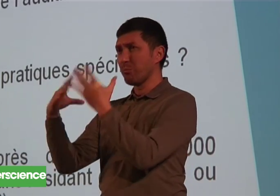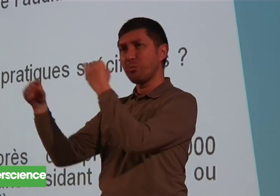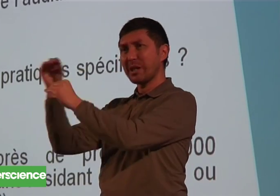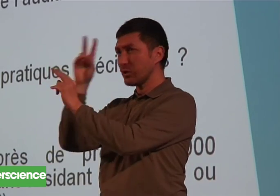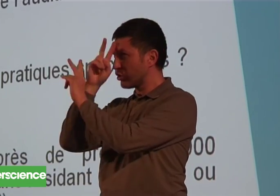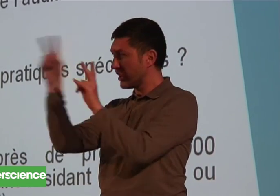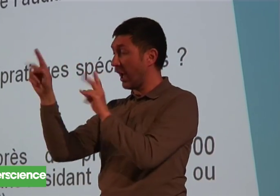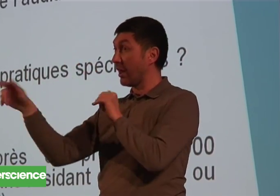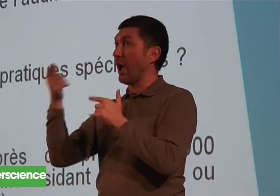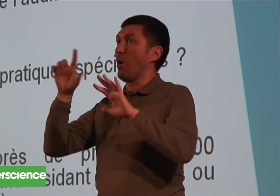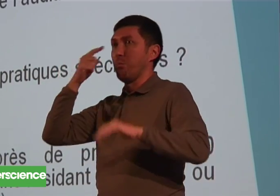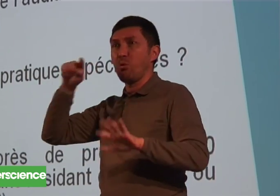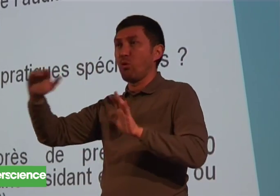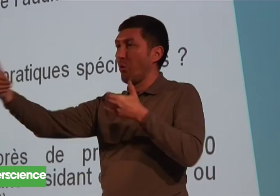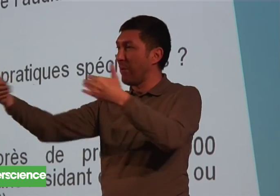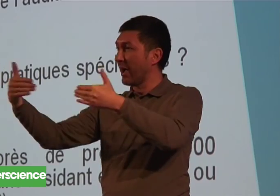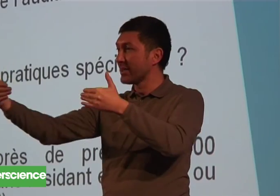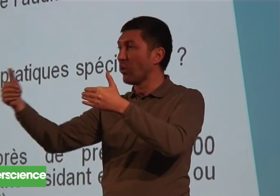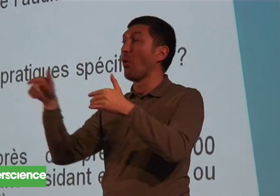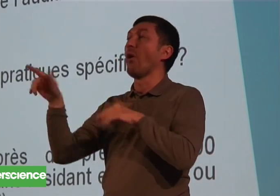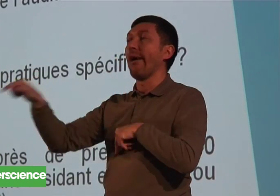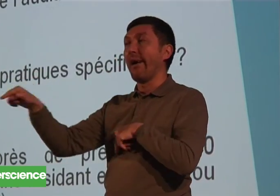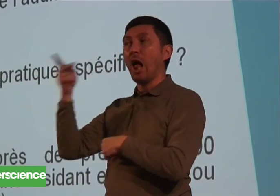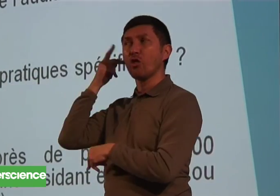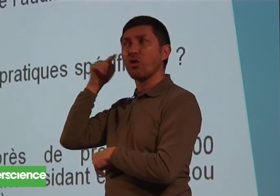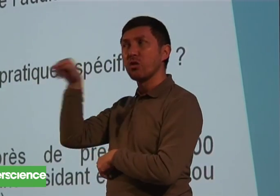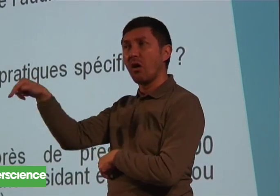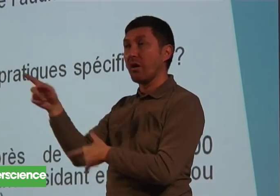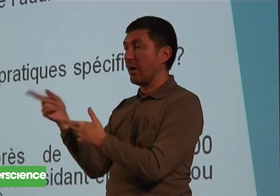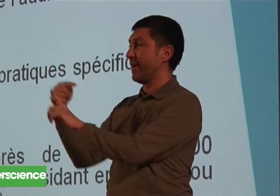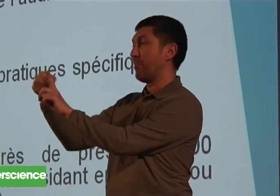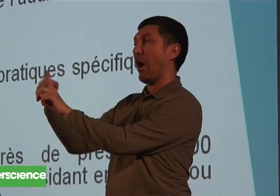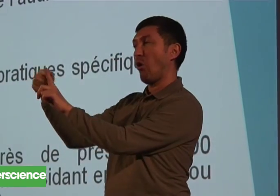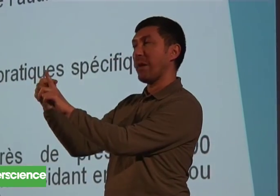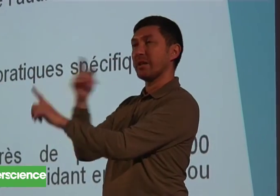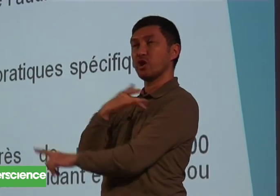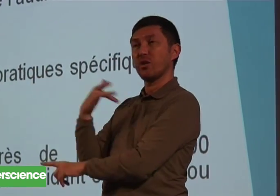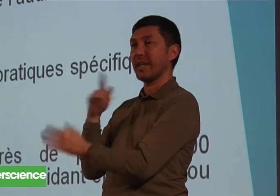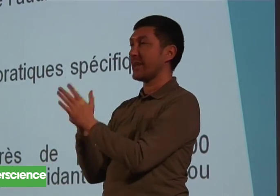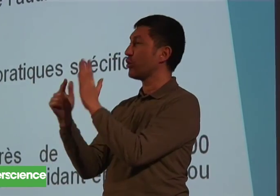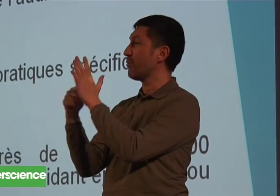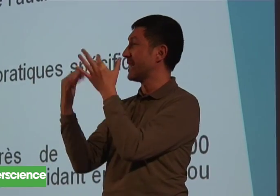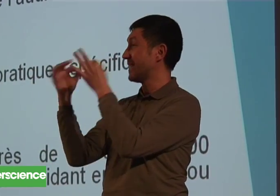donc appuyé sur une enquête existante qui est le baromètre santé 2010, donc qui est aussi une